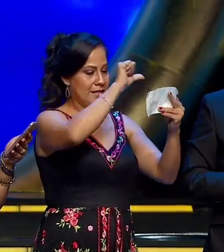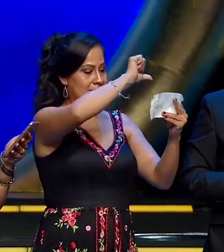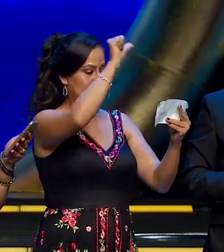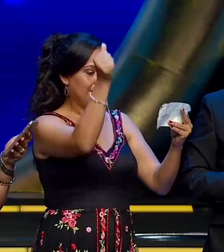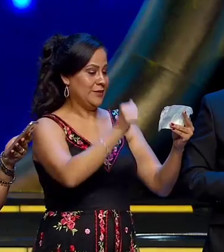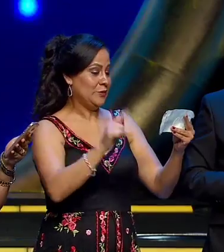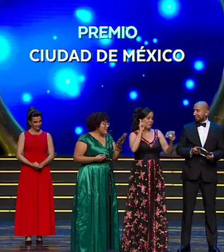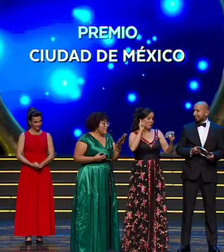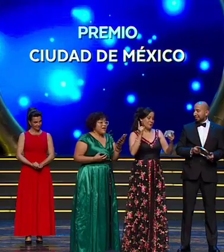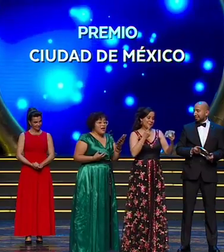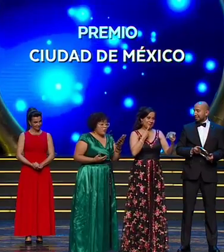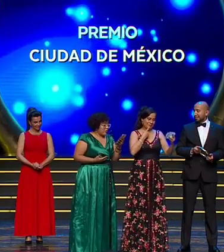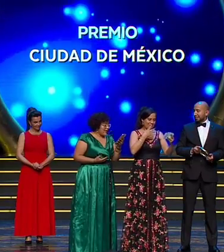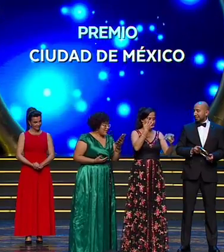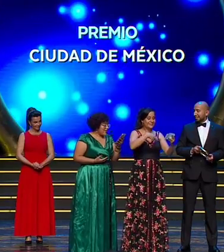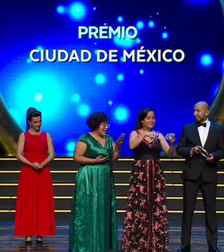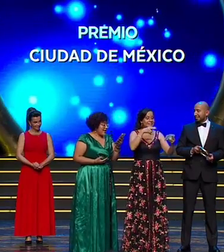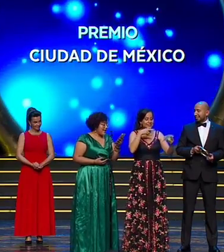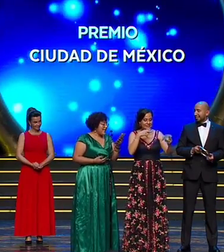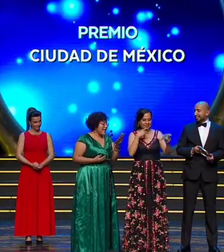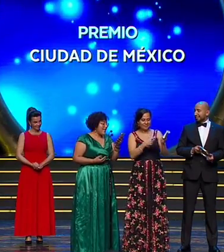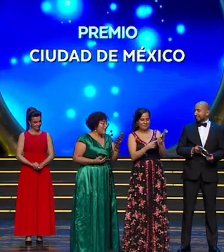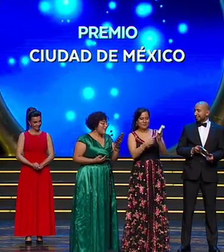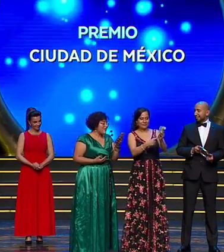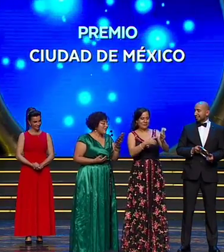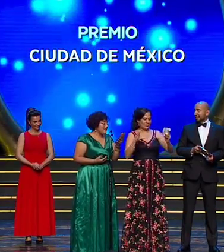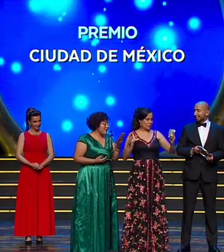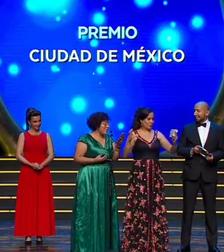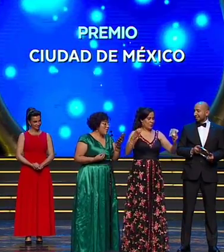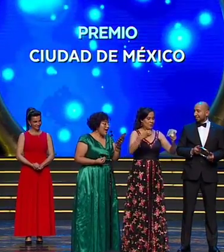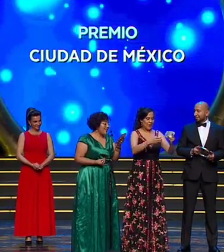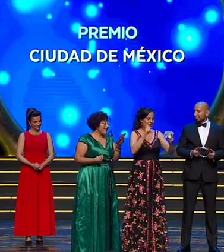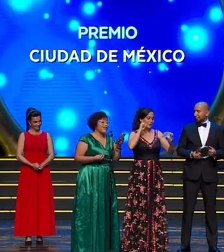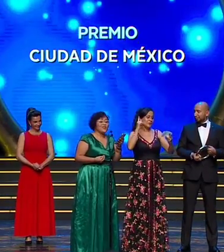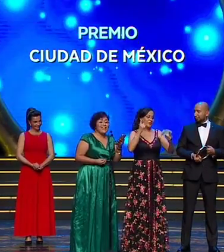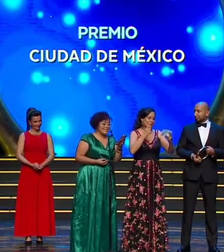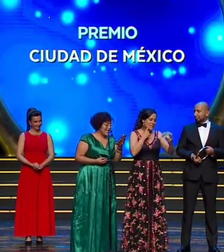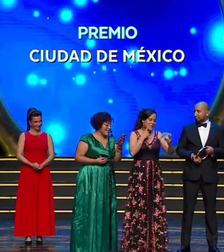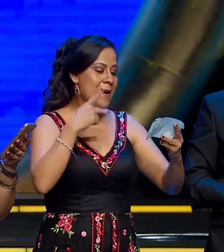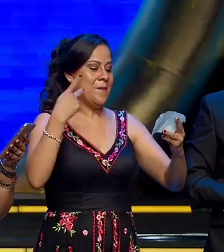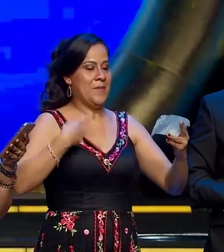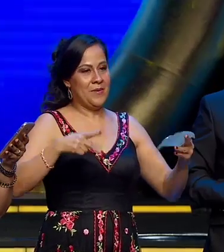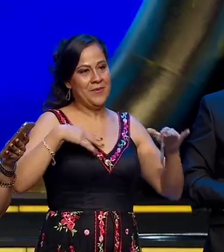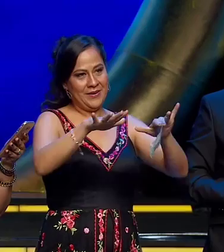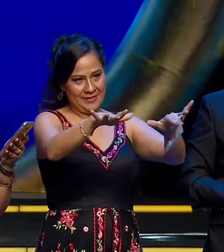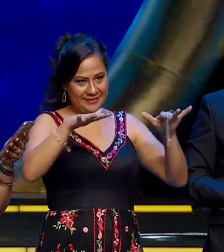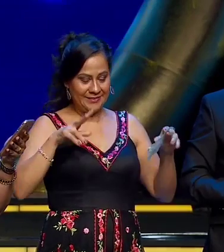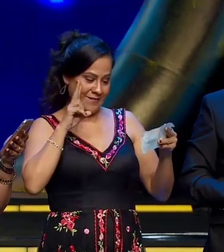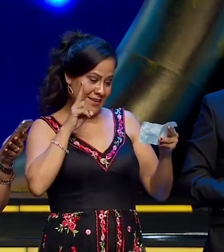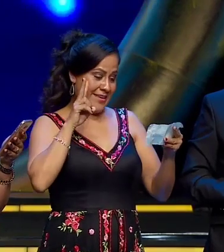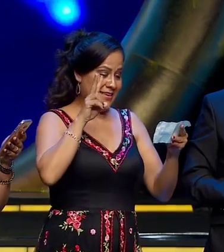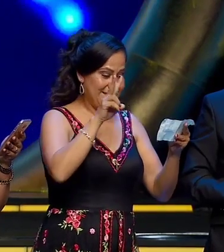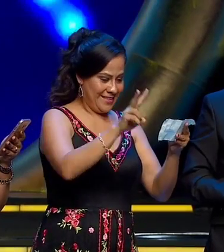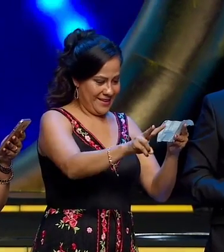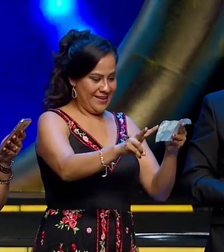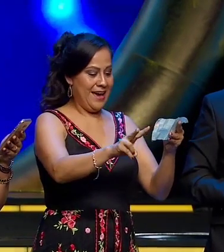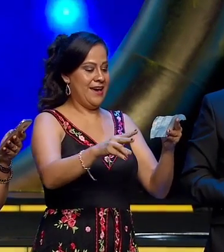conocer sobre la cultura sorda Y a darnos un lugar dentro de las artes escénicas Nuestra misión es